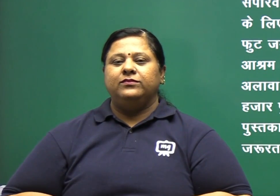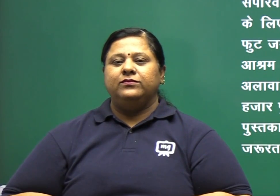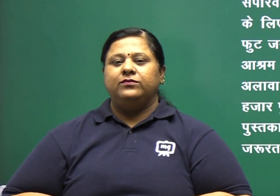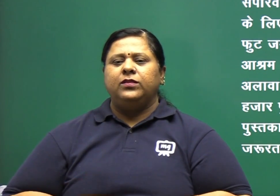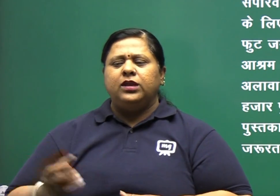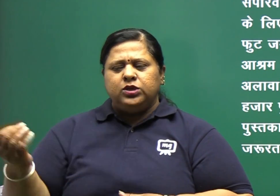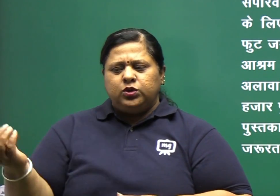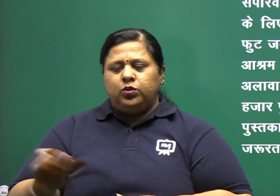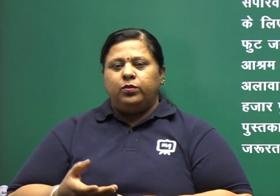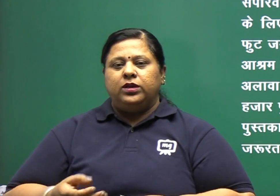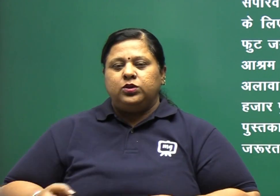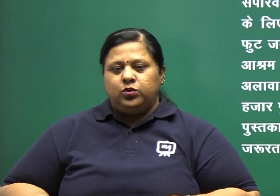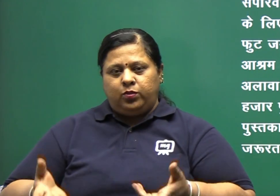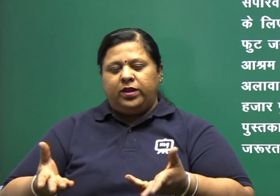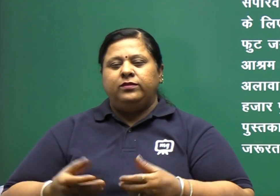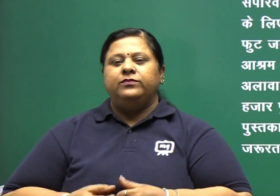आरंभ में